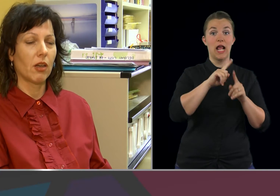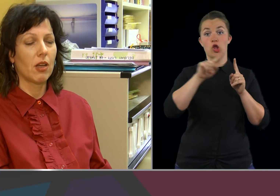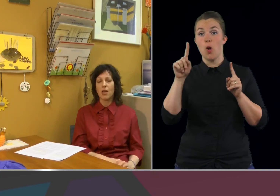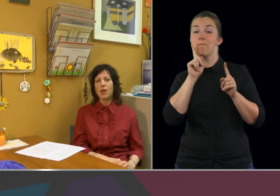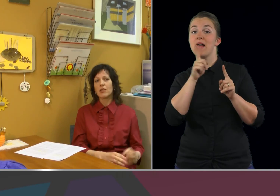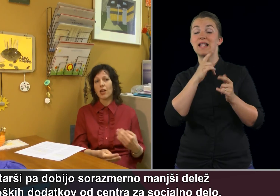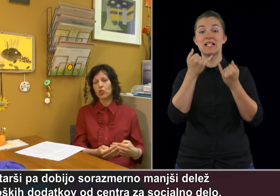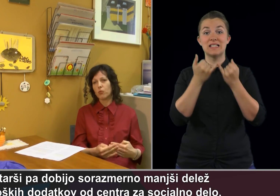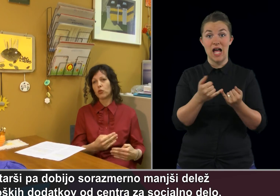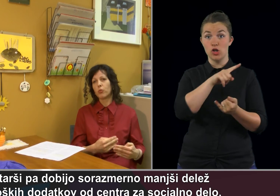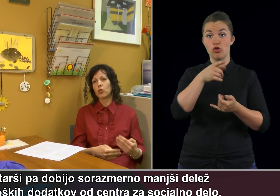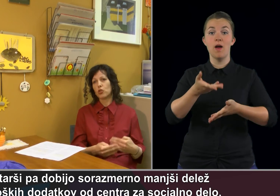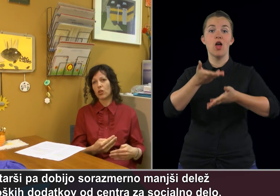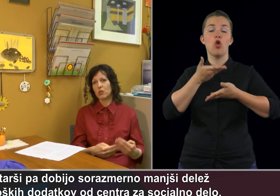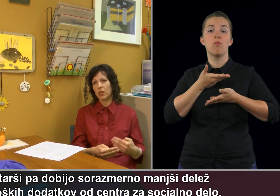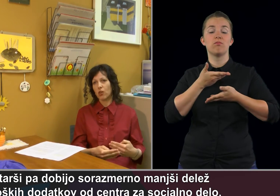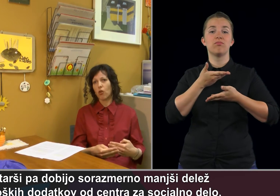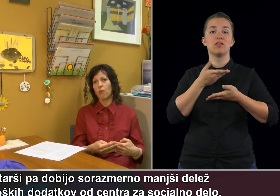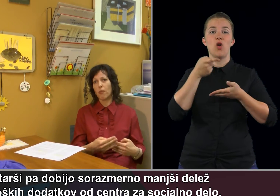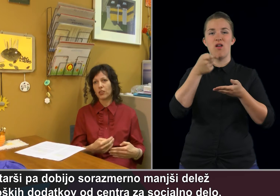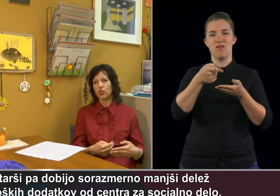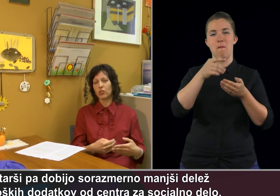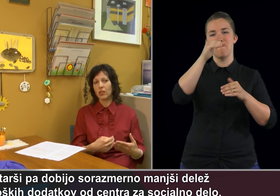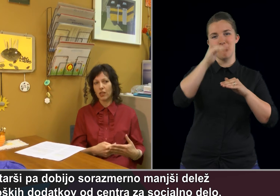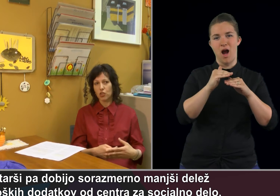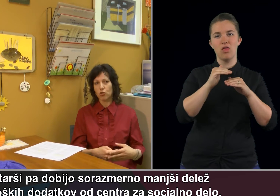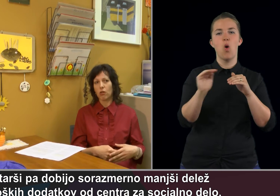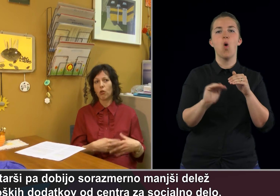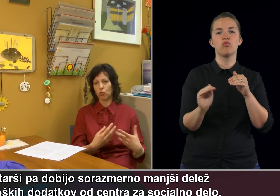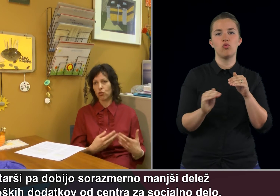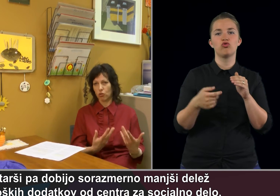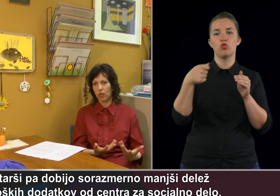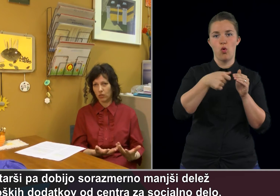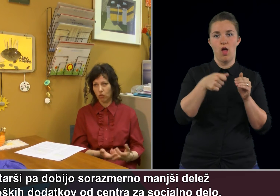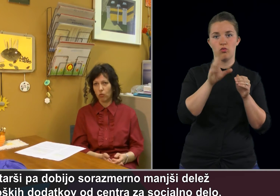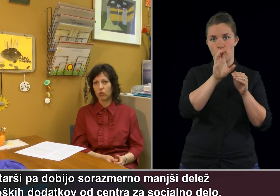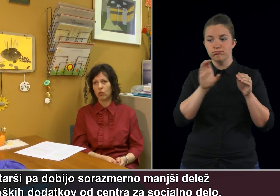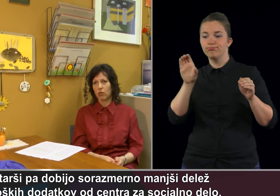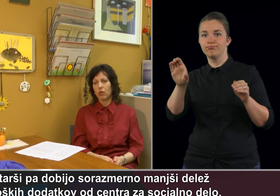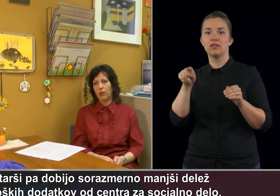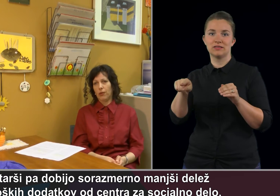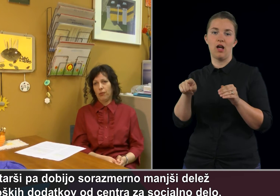petka. Starši pa dobijo sorazmerno manjši delež otroških dodatkov